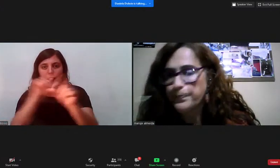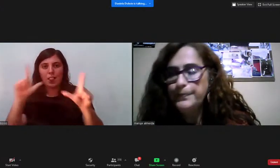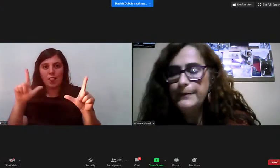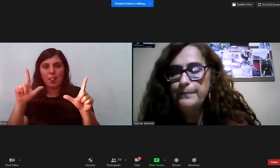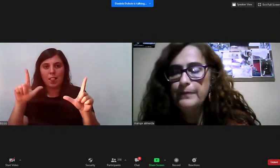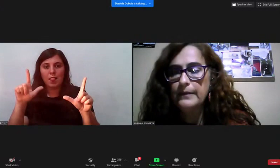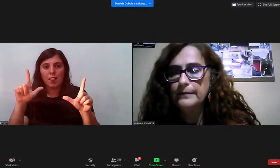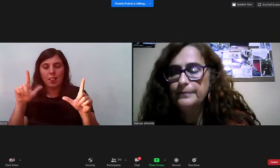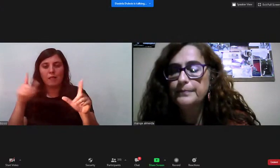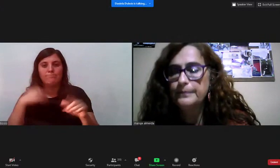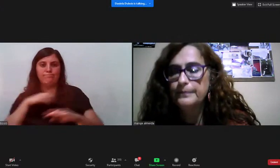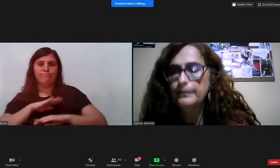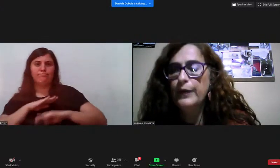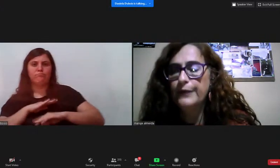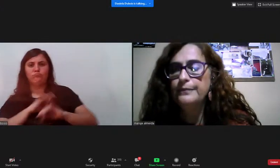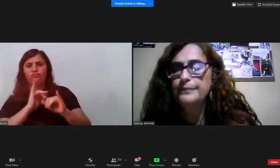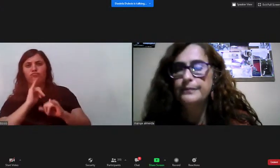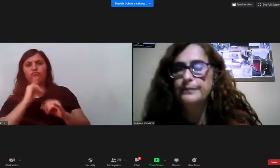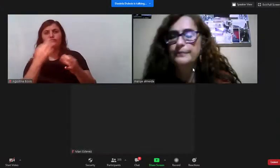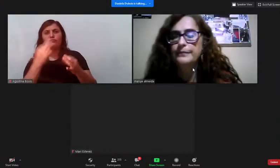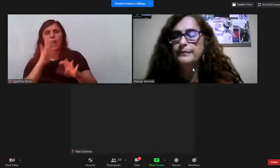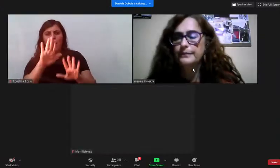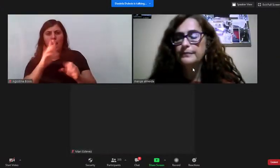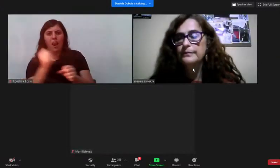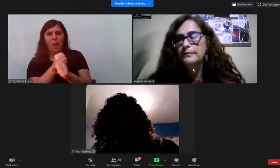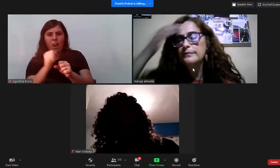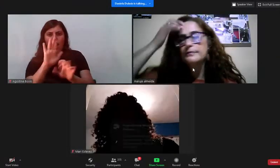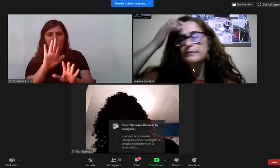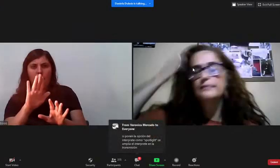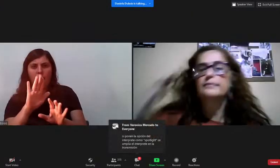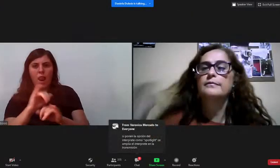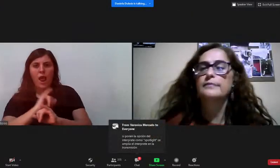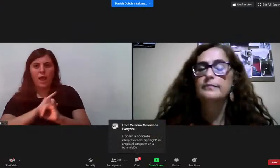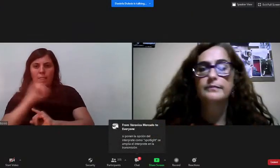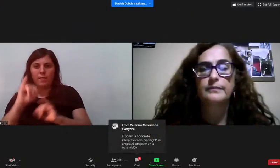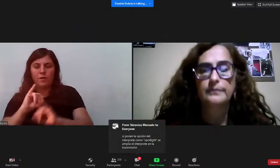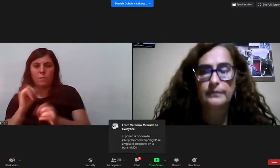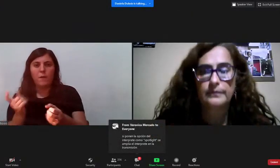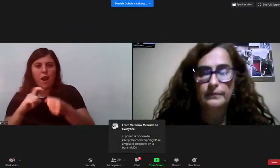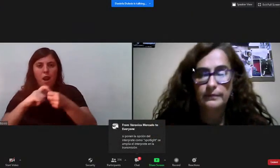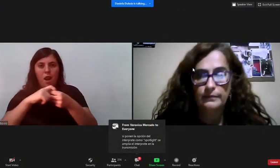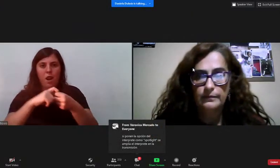Bueno, ahí le decimos que lo habiliten Bueno. para a los que van ingresando.